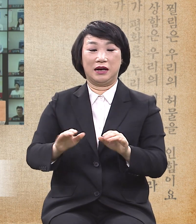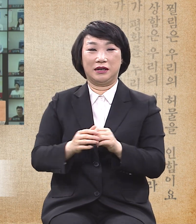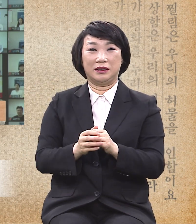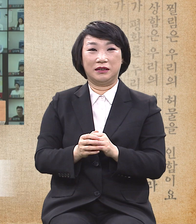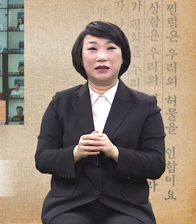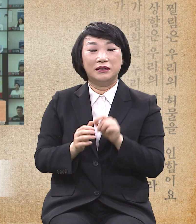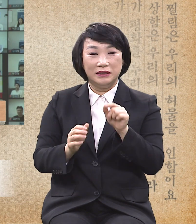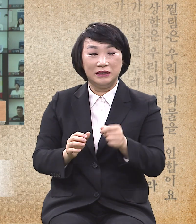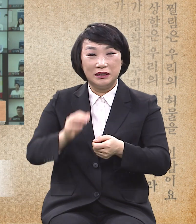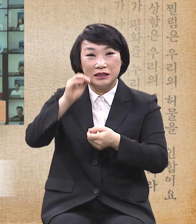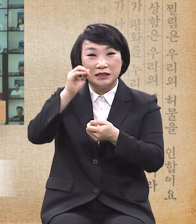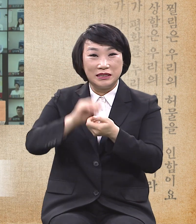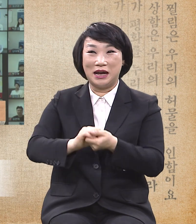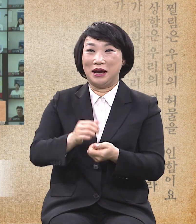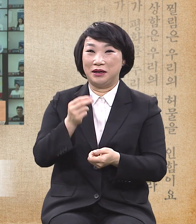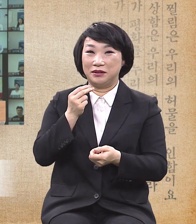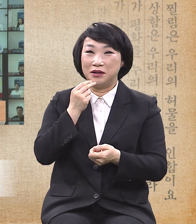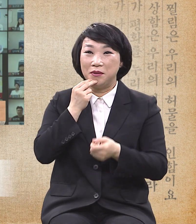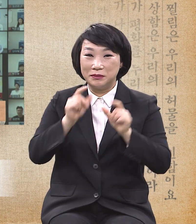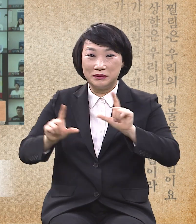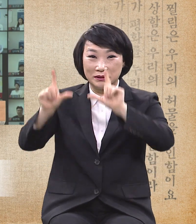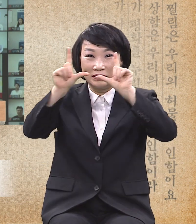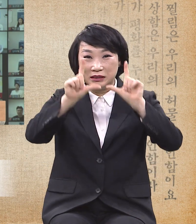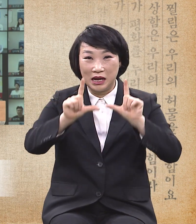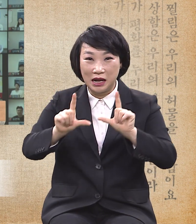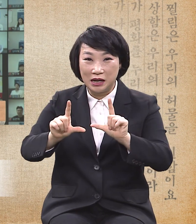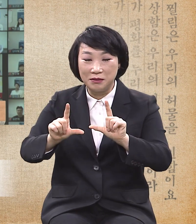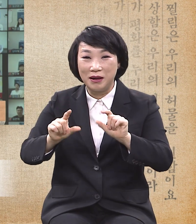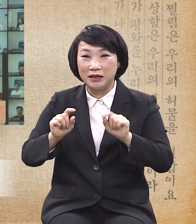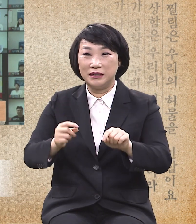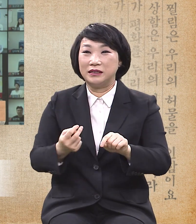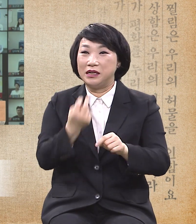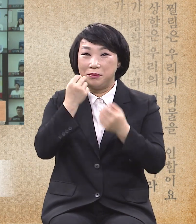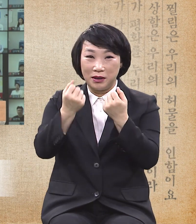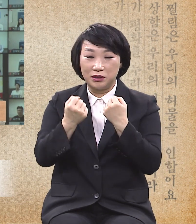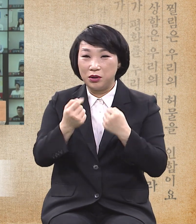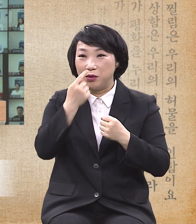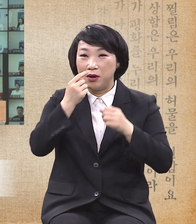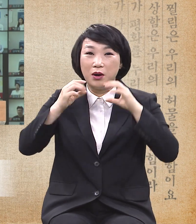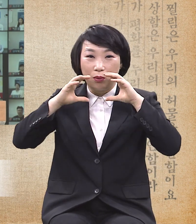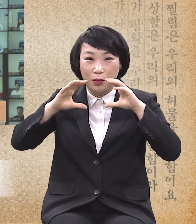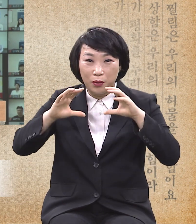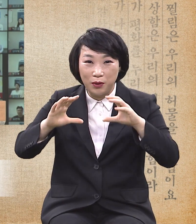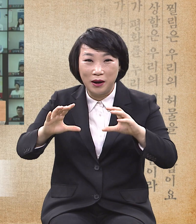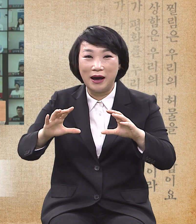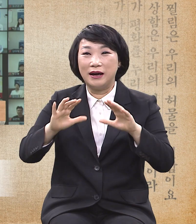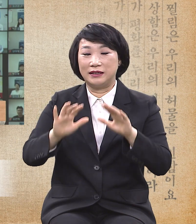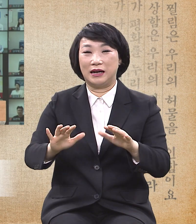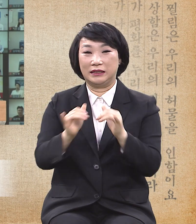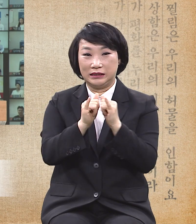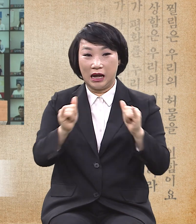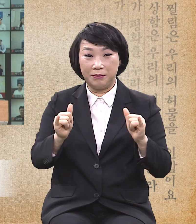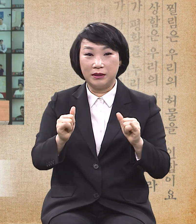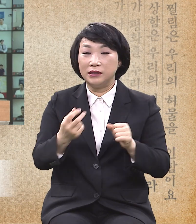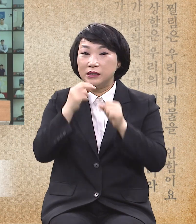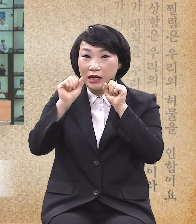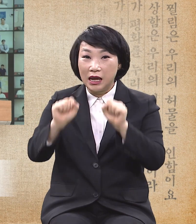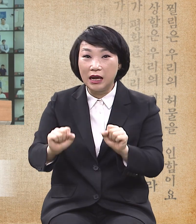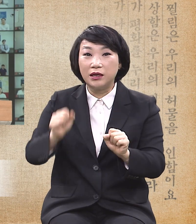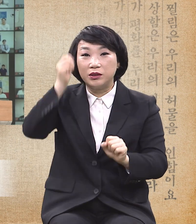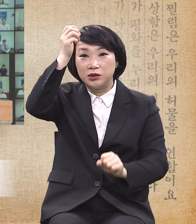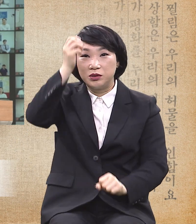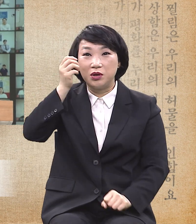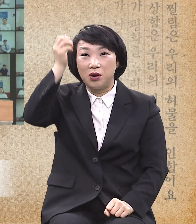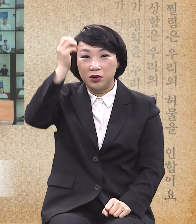영구적 제한 없는 삶의 이 생기를 코에 불어넣으시니 사람이